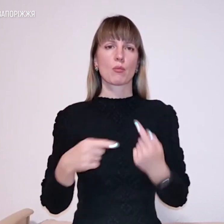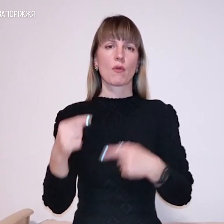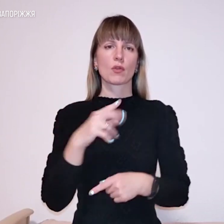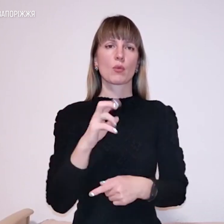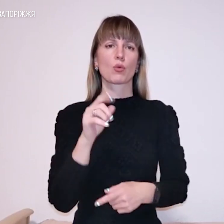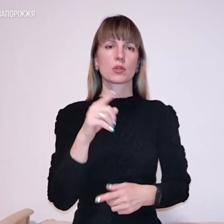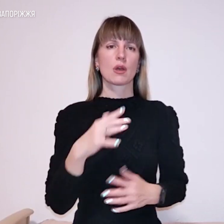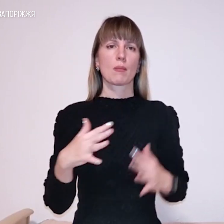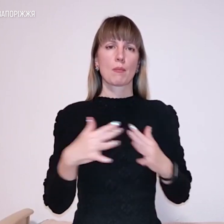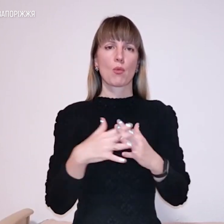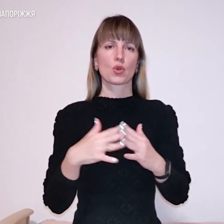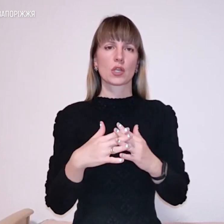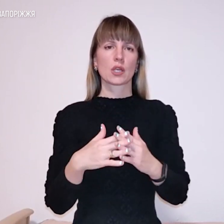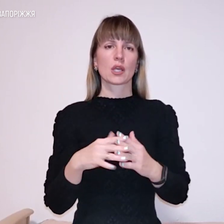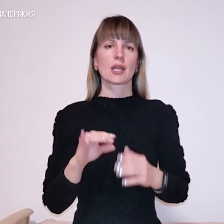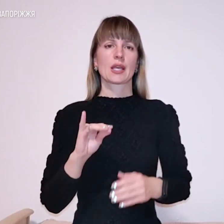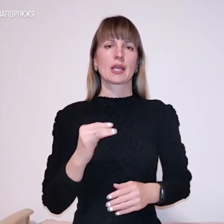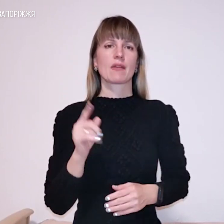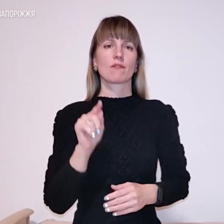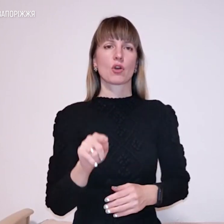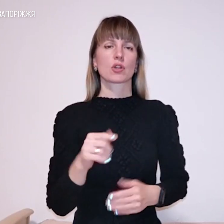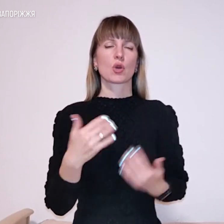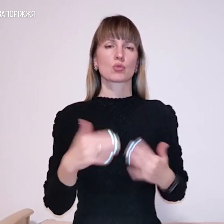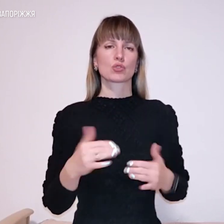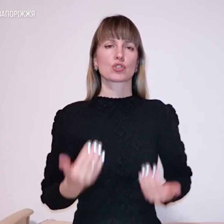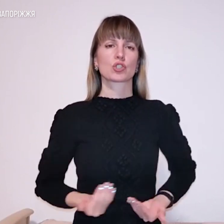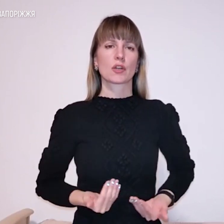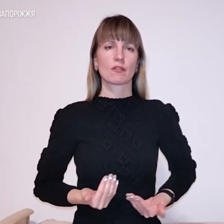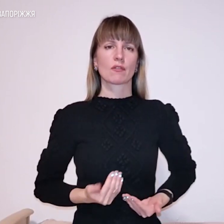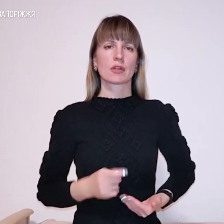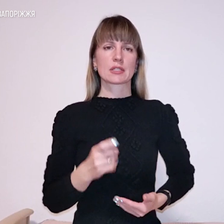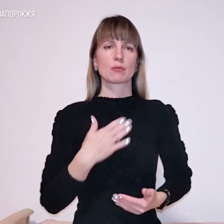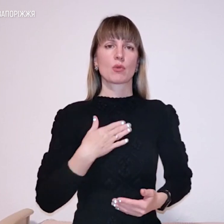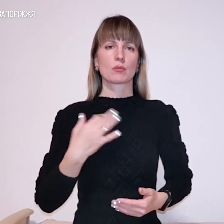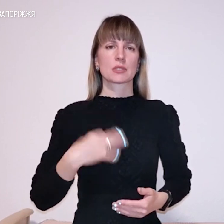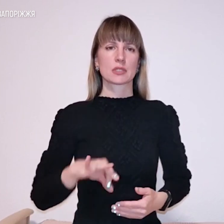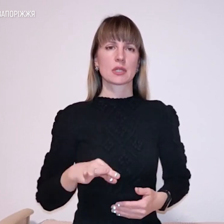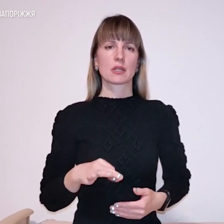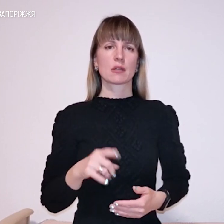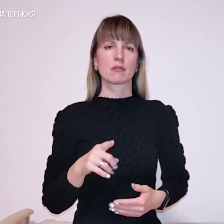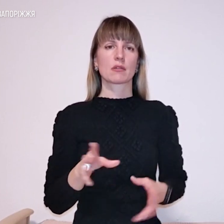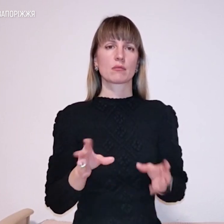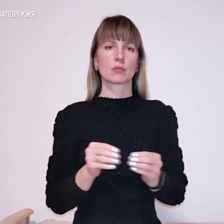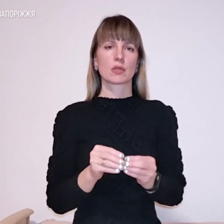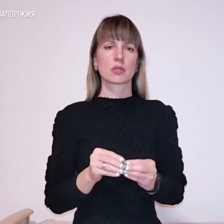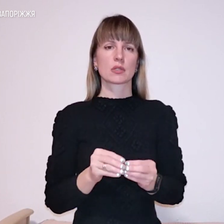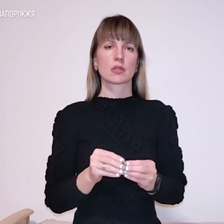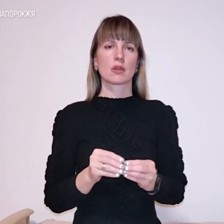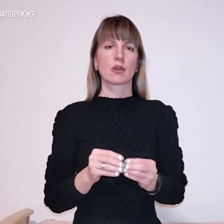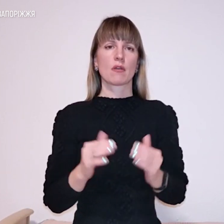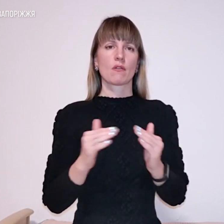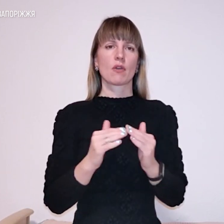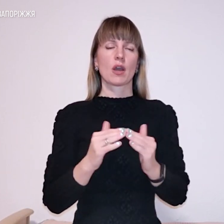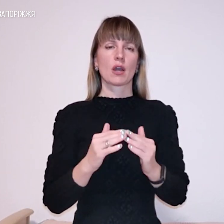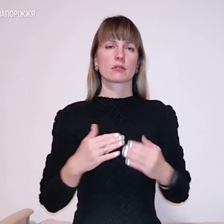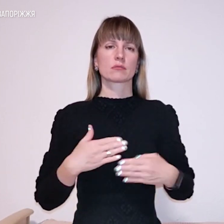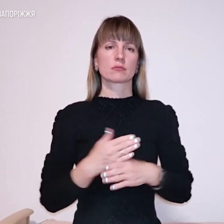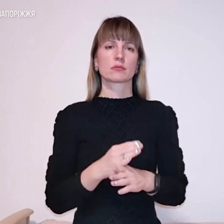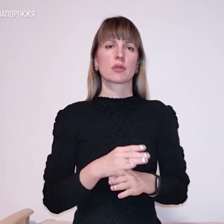бої, і вона живе зараз. З моїм сином теж він їй. В хаті вибиті шибки, да. Зламаний